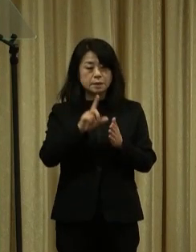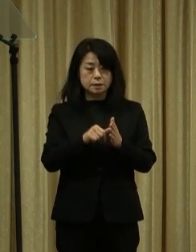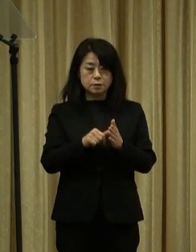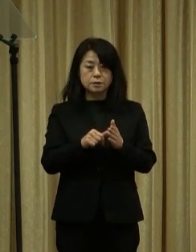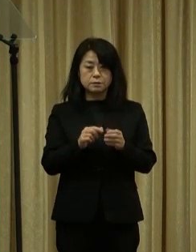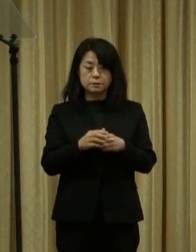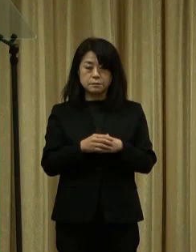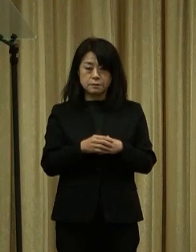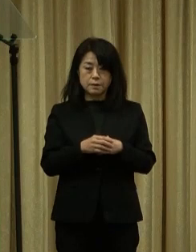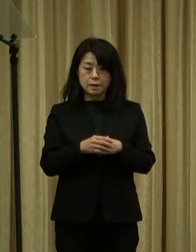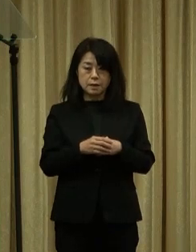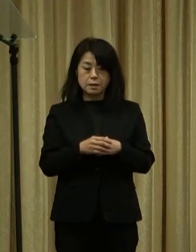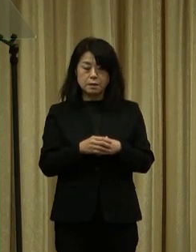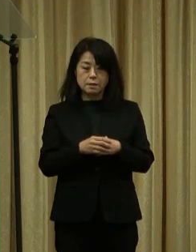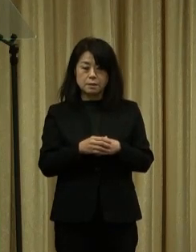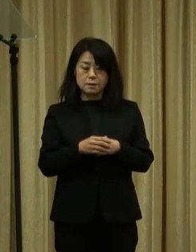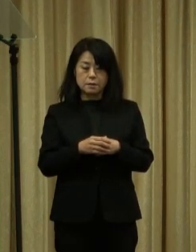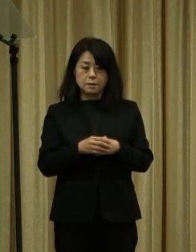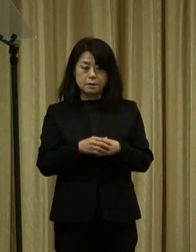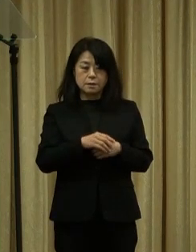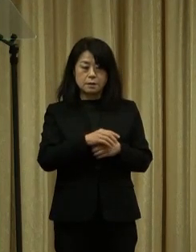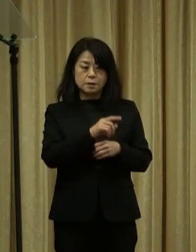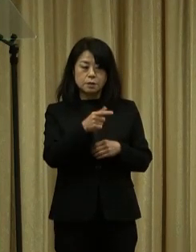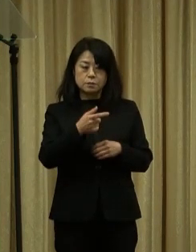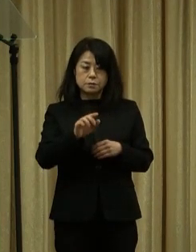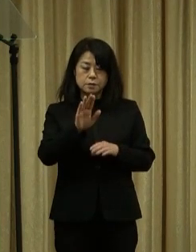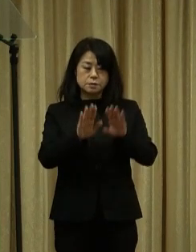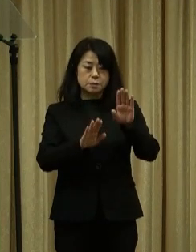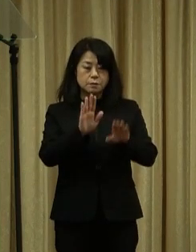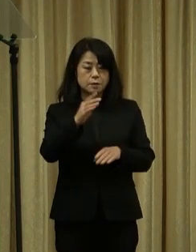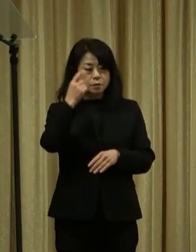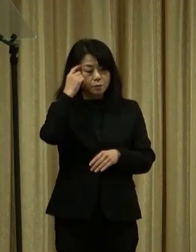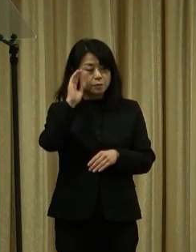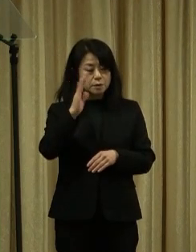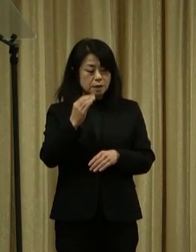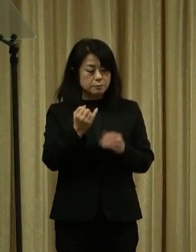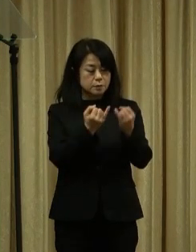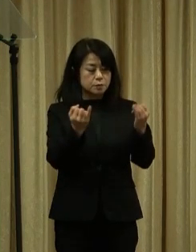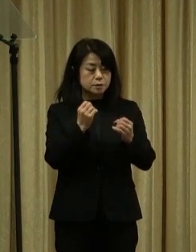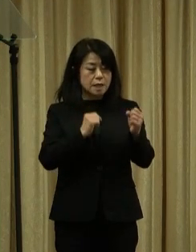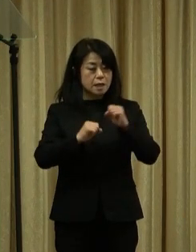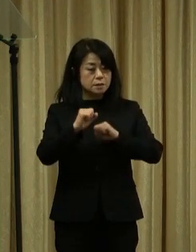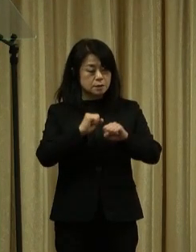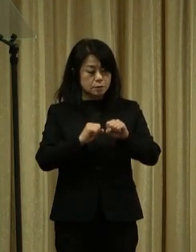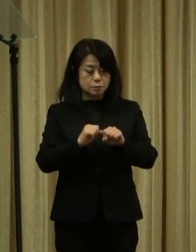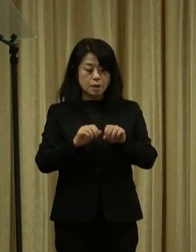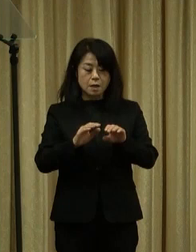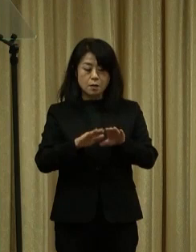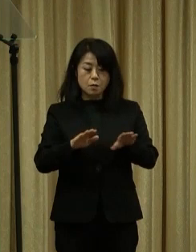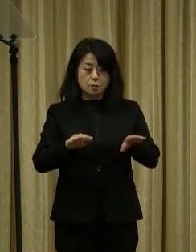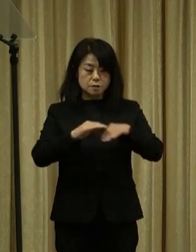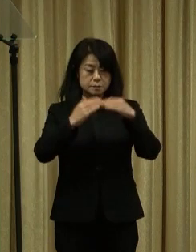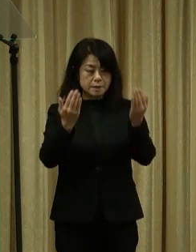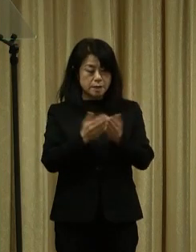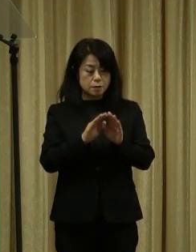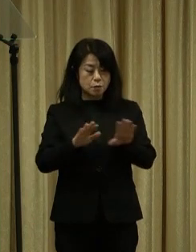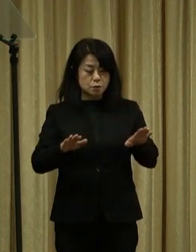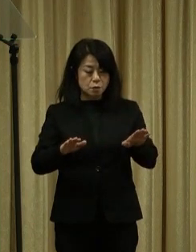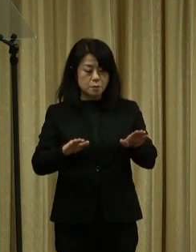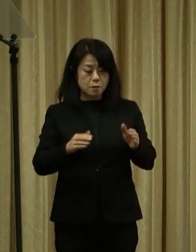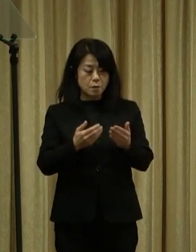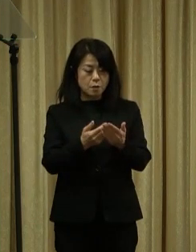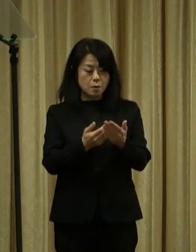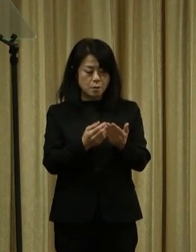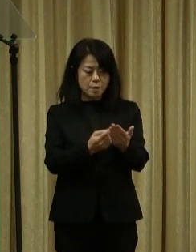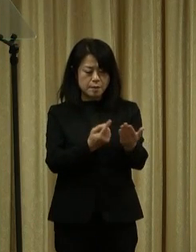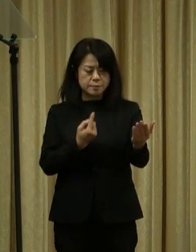にということではあると思うんですけれども、女性活躍だったりそのお子さんの全ての子どもを取り残さないという施策は充実している